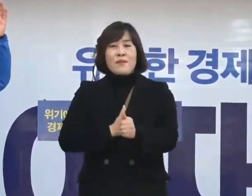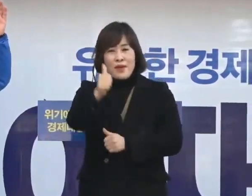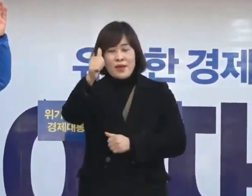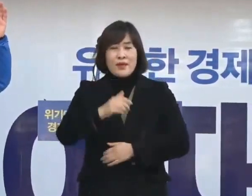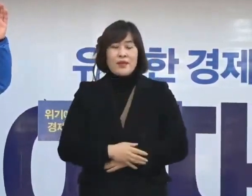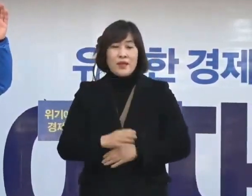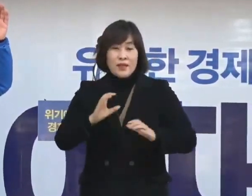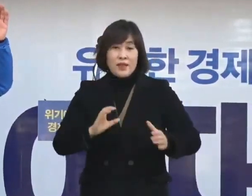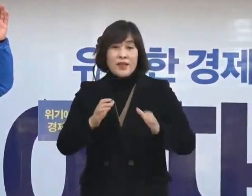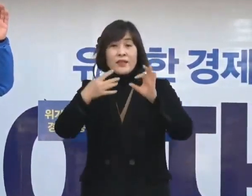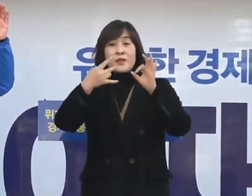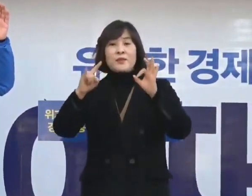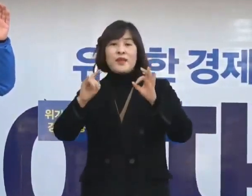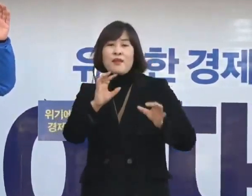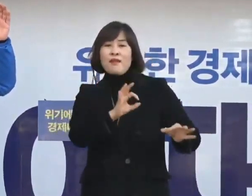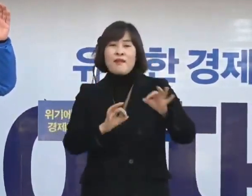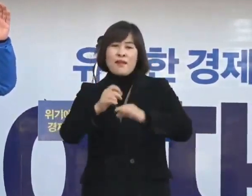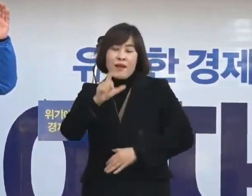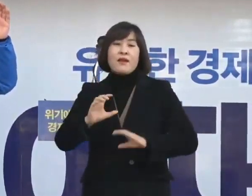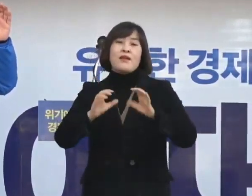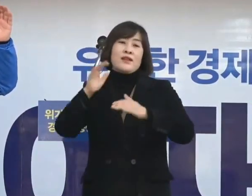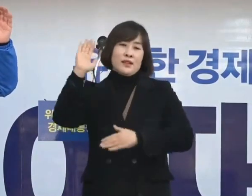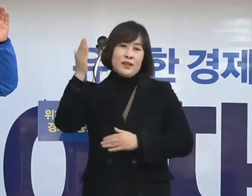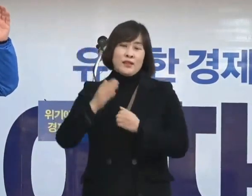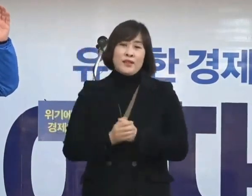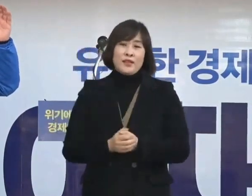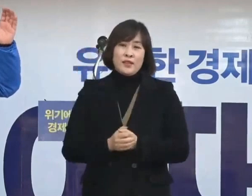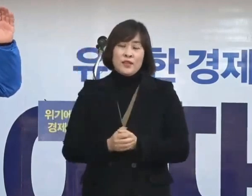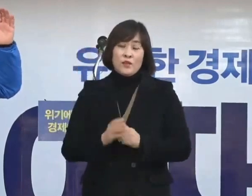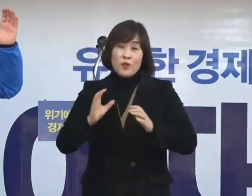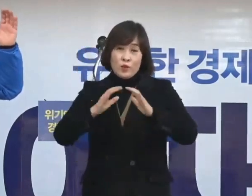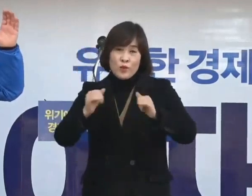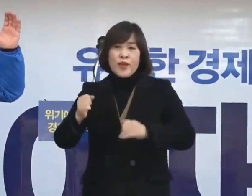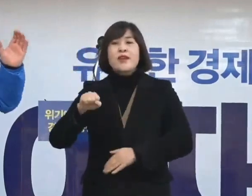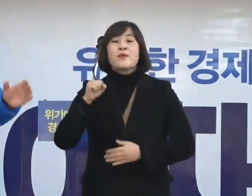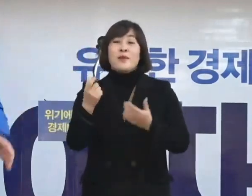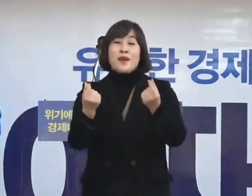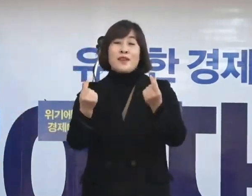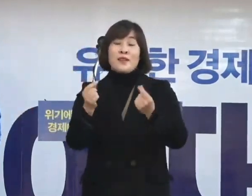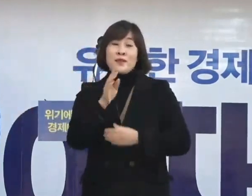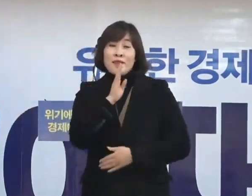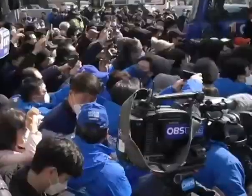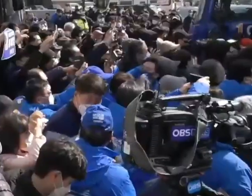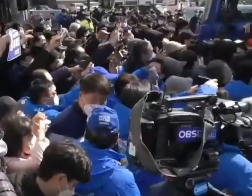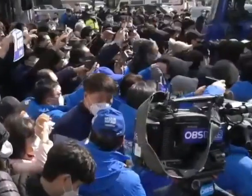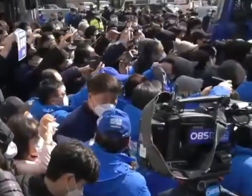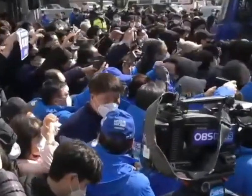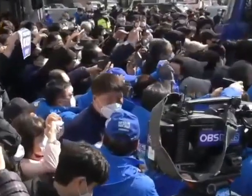10대 경제강국을 만들었습니다. 이게 바로 우리 국민의 힘 아니겠습니까?